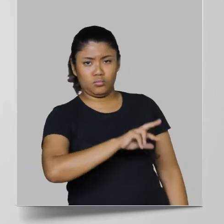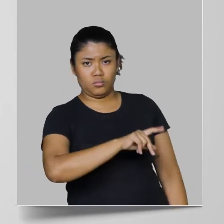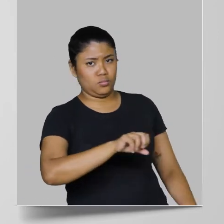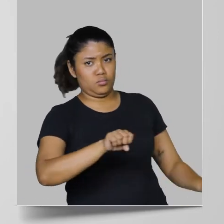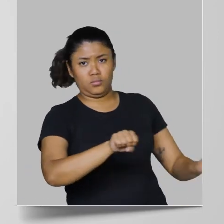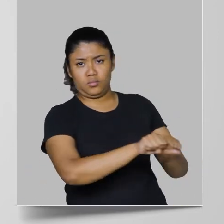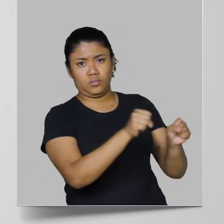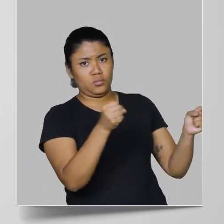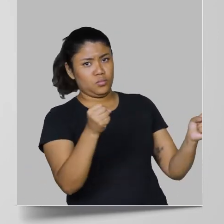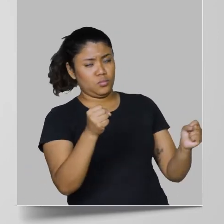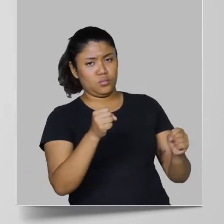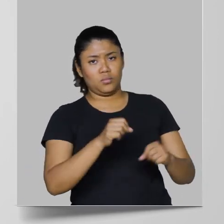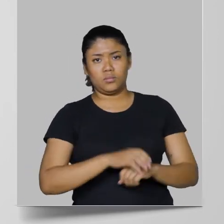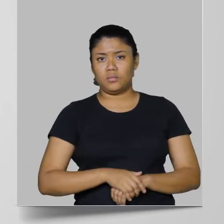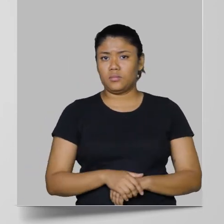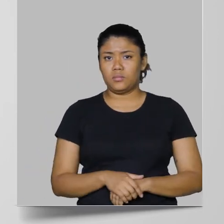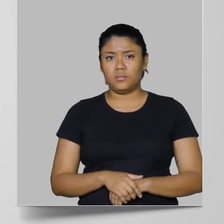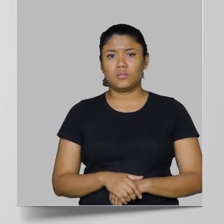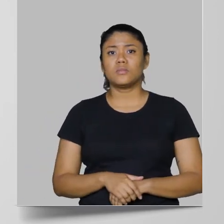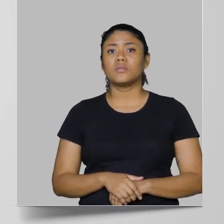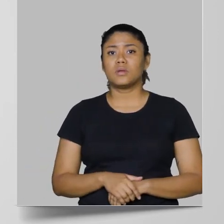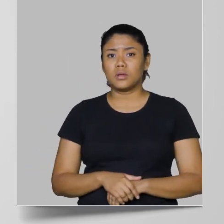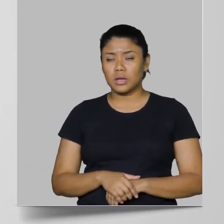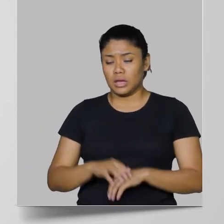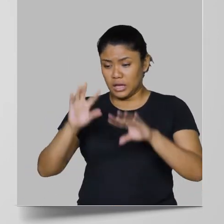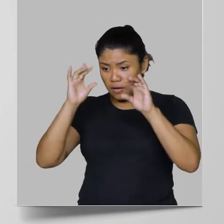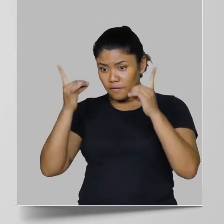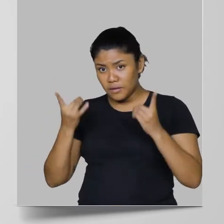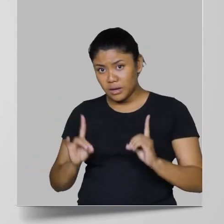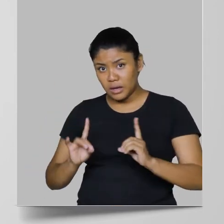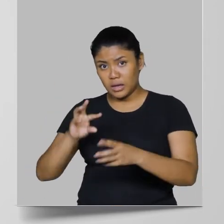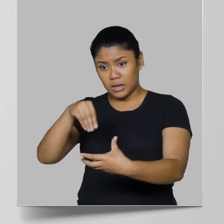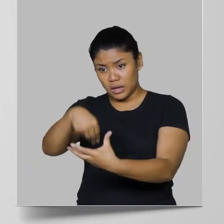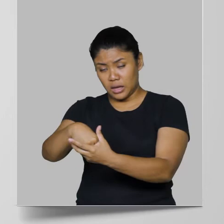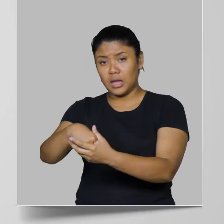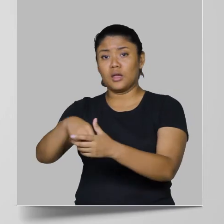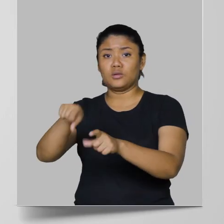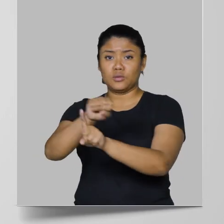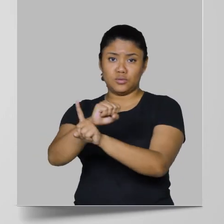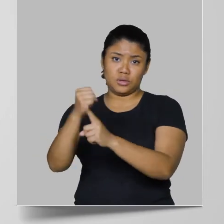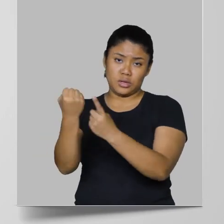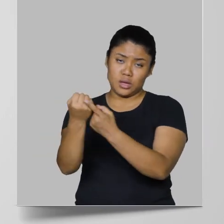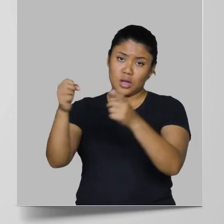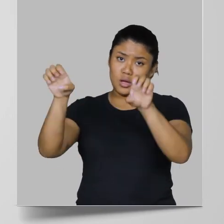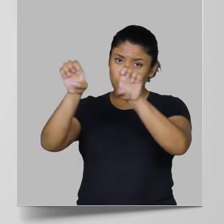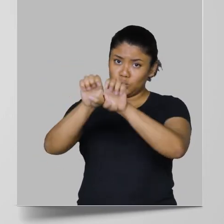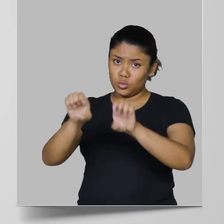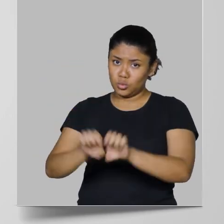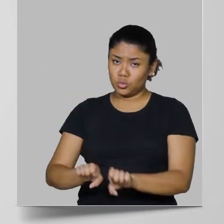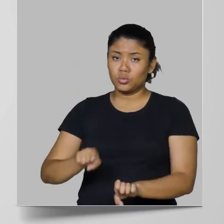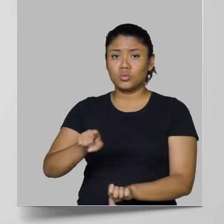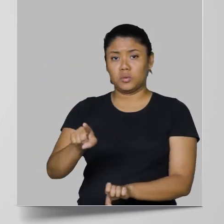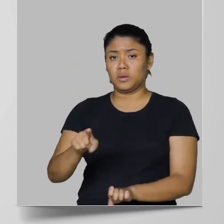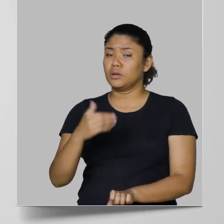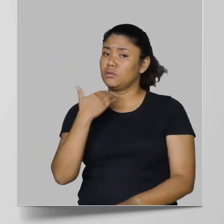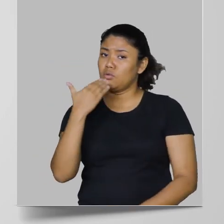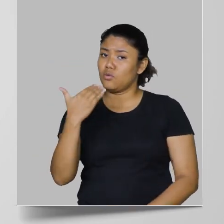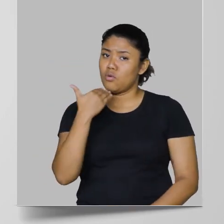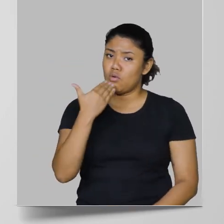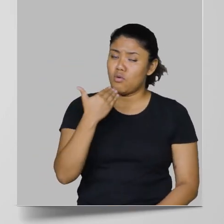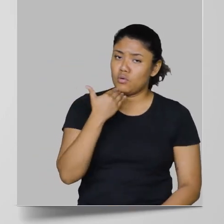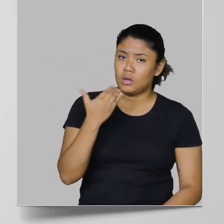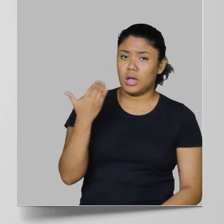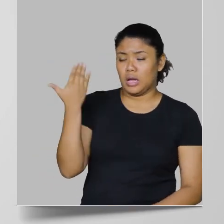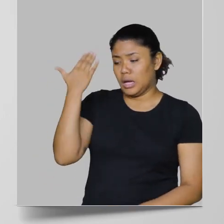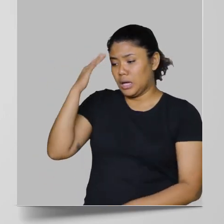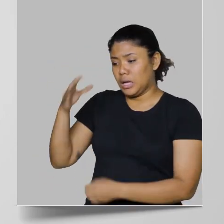deficiência está no corpo, mas a deficiência está na sociedade, na estrutura social que é